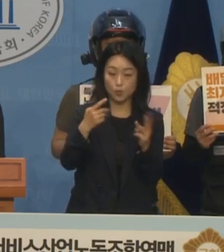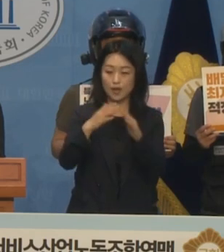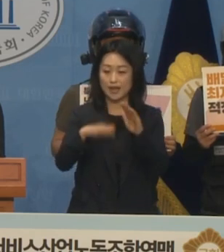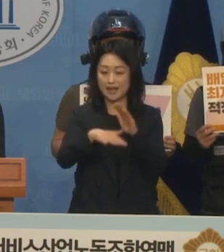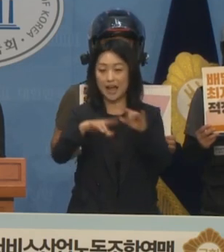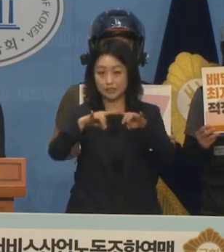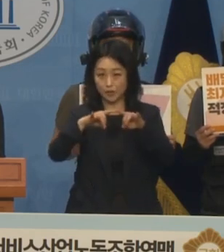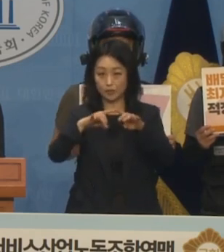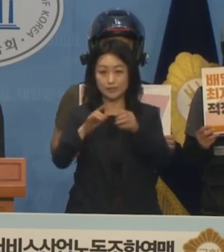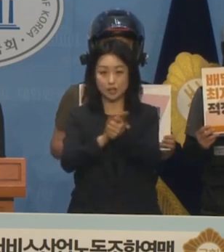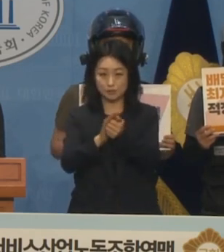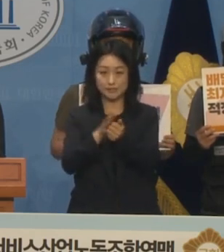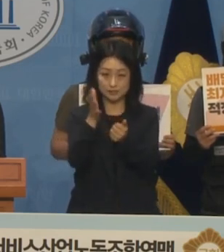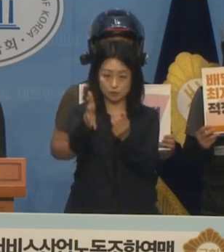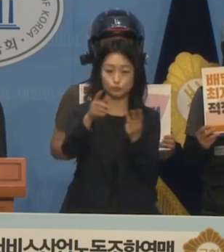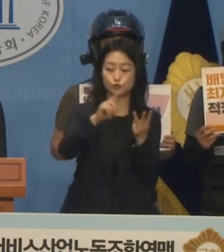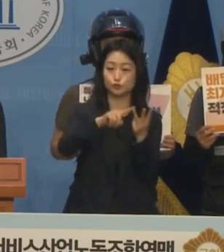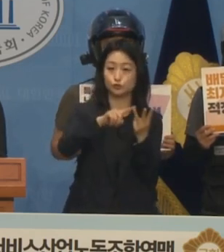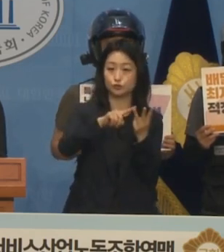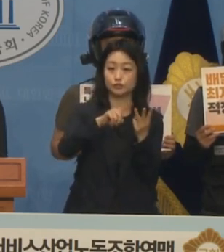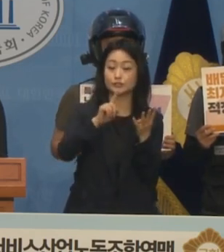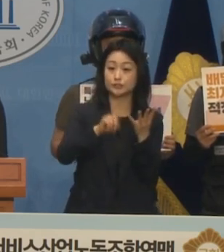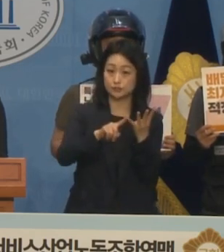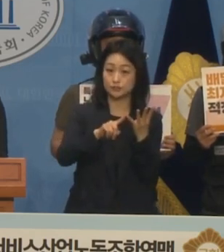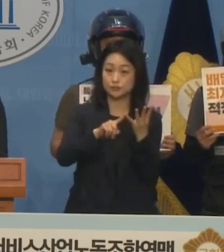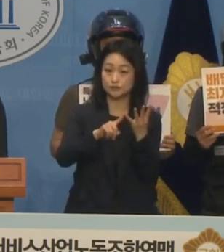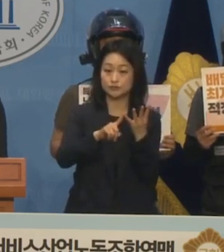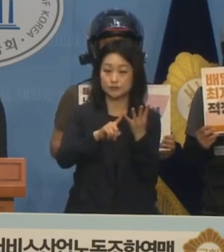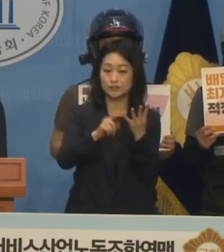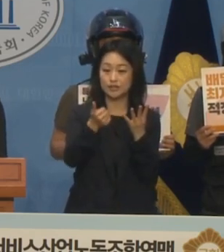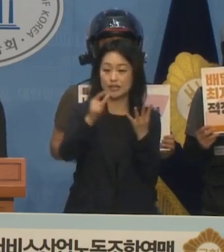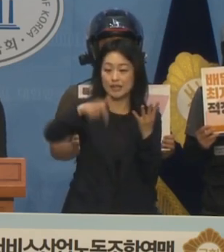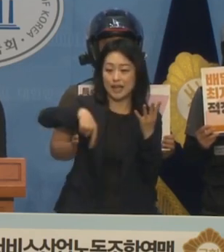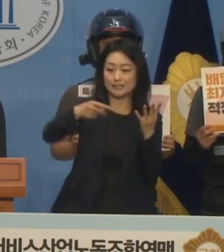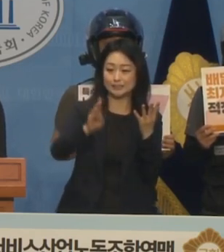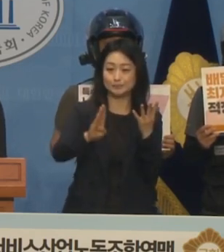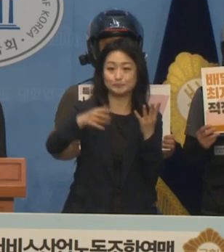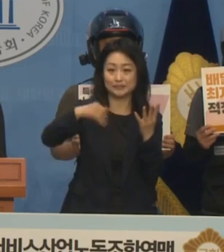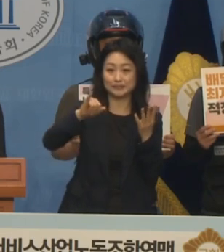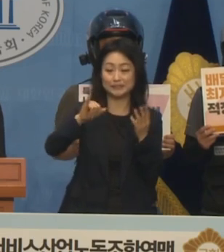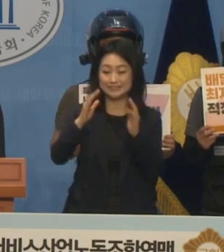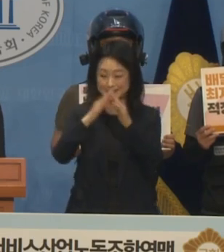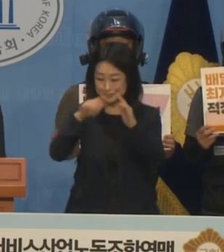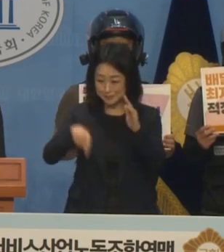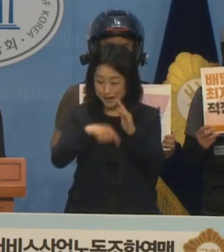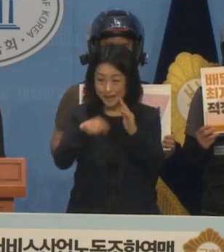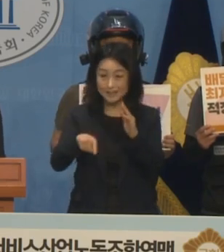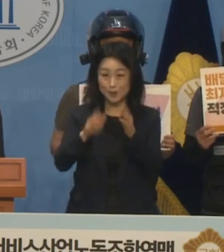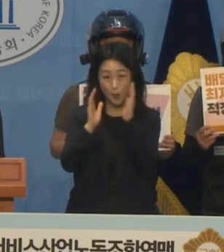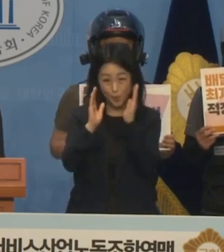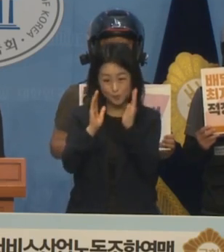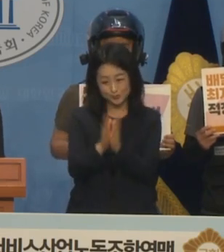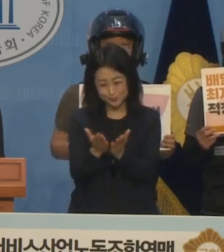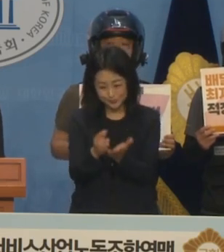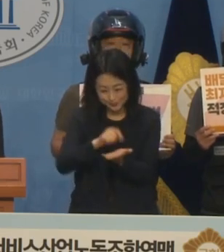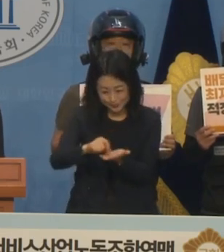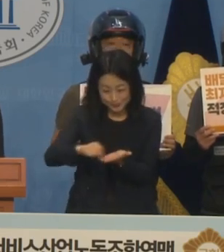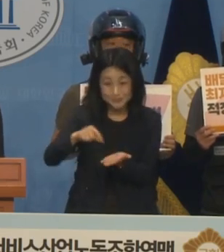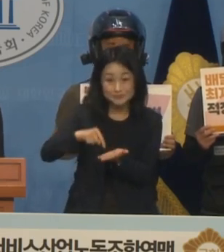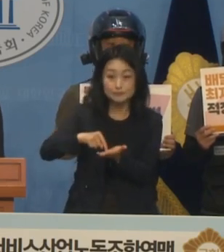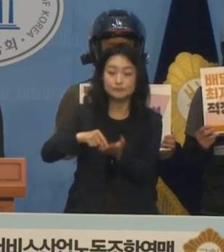들어보겠습니다. 발언 순서는 강규혁 위원장님의 간단한 취지 발언과 홍창희 배달 플랫폼 노조